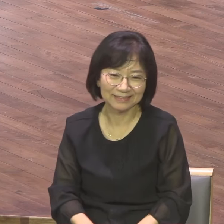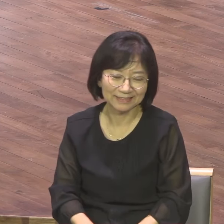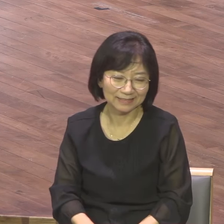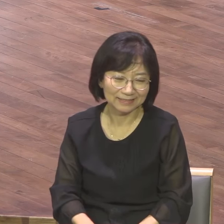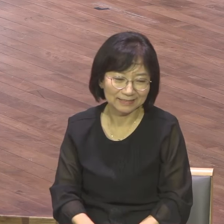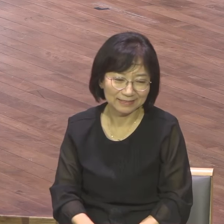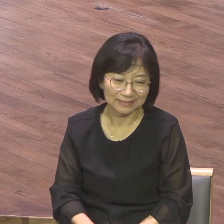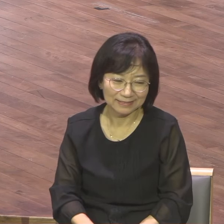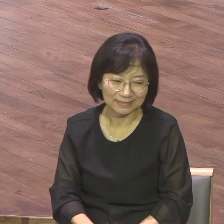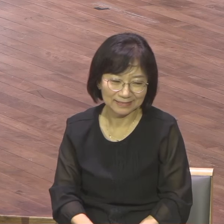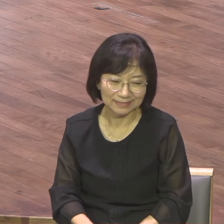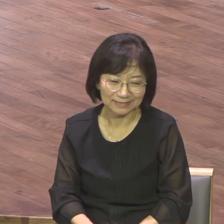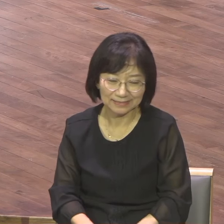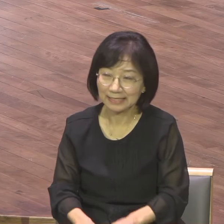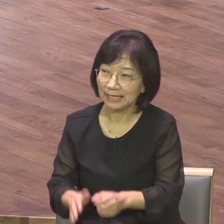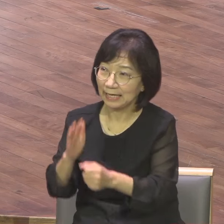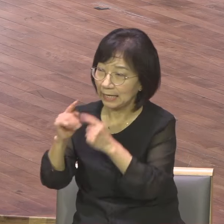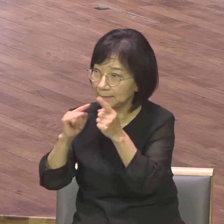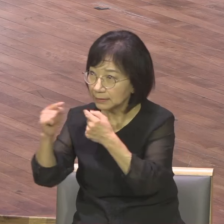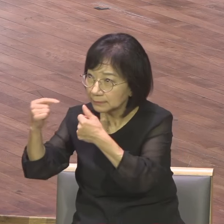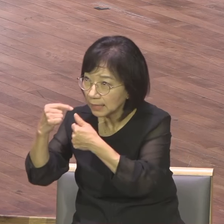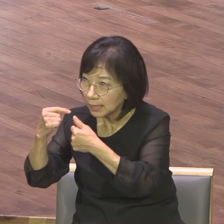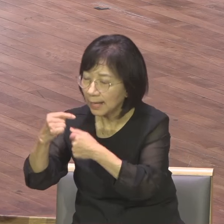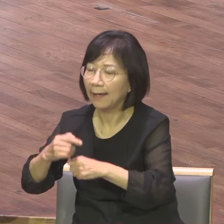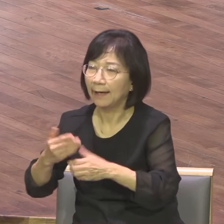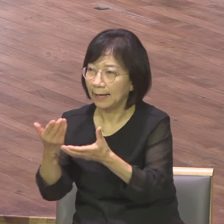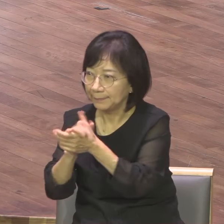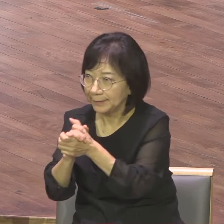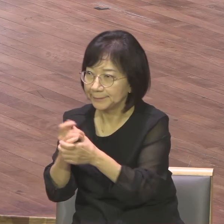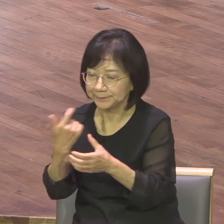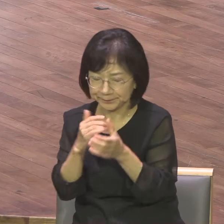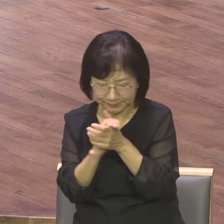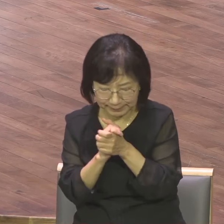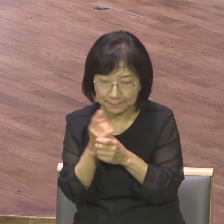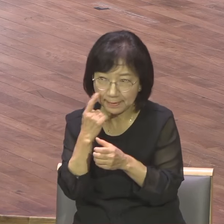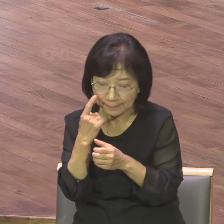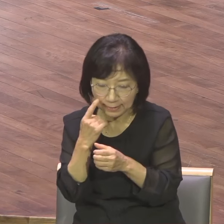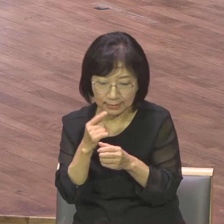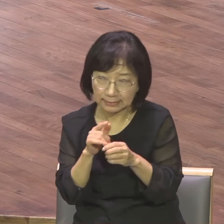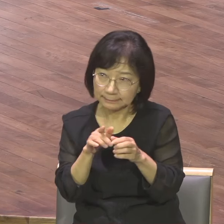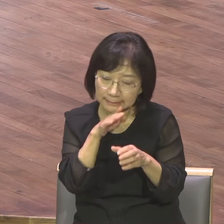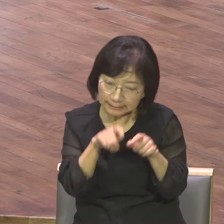말씀대로 내가 한번 기도해보고, 말씀대로 내가 한번 살아봐야지.